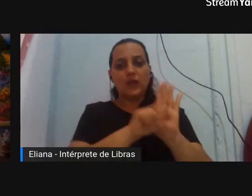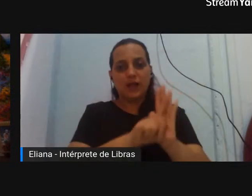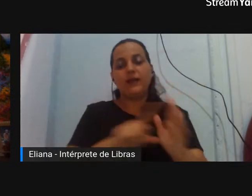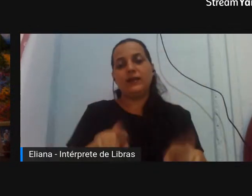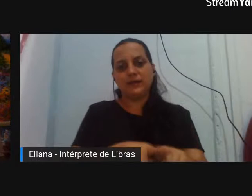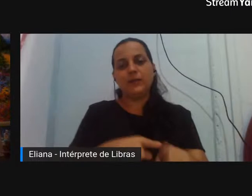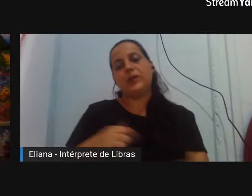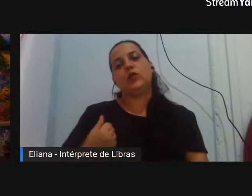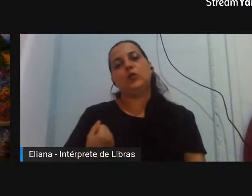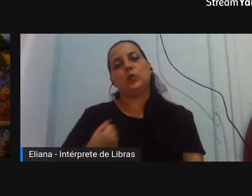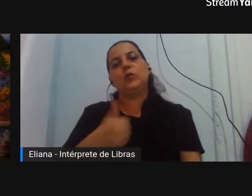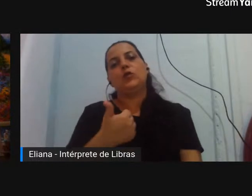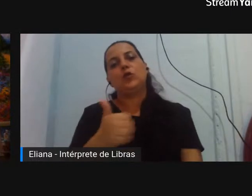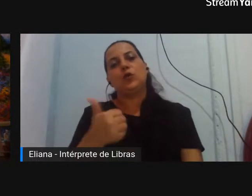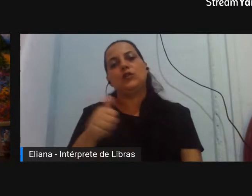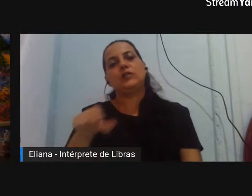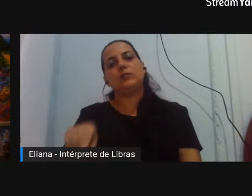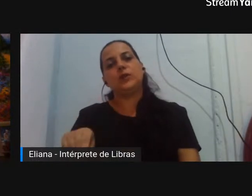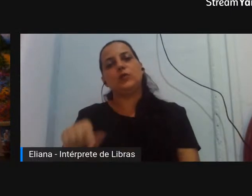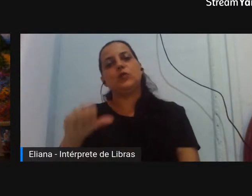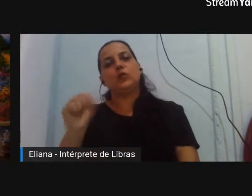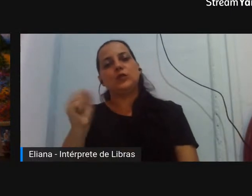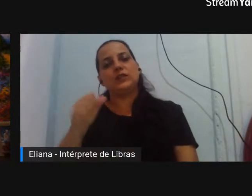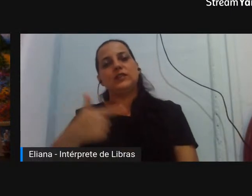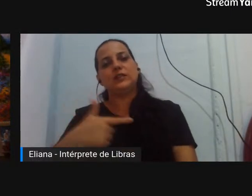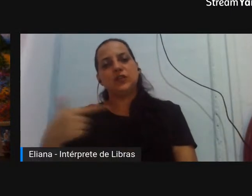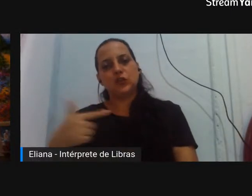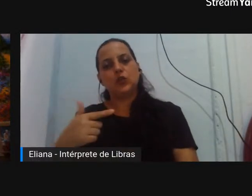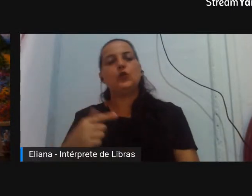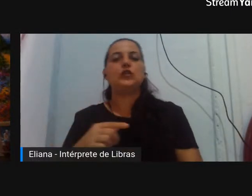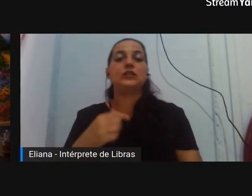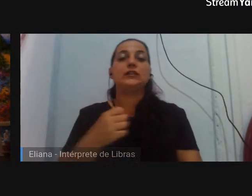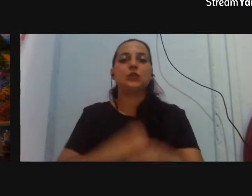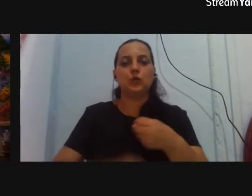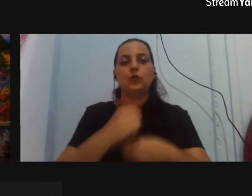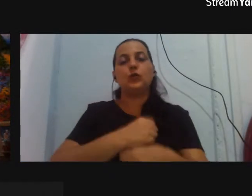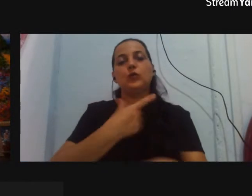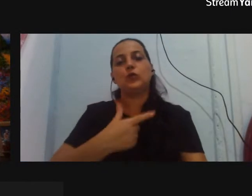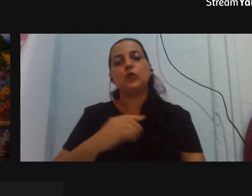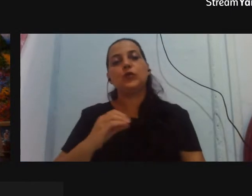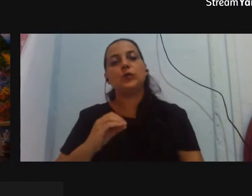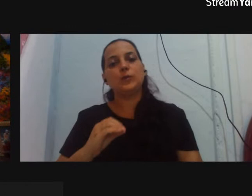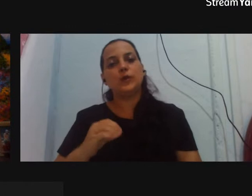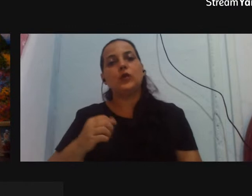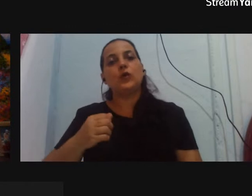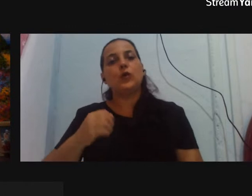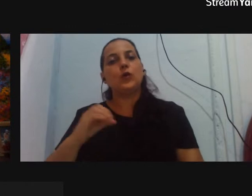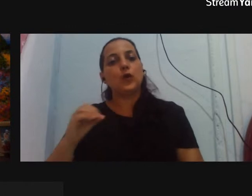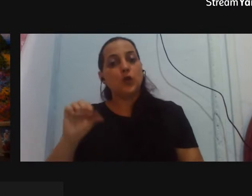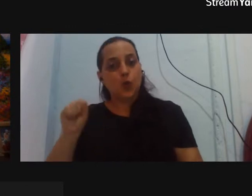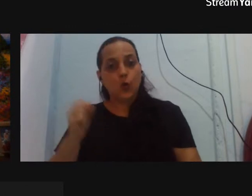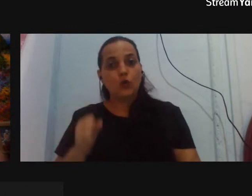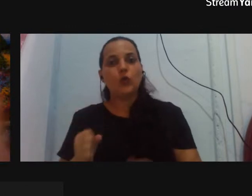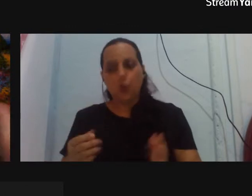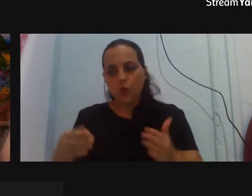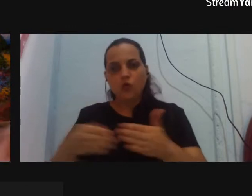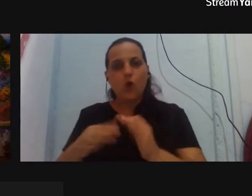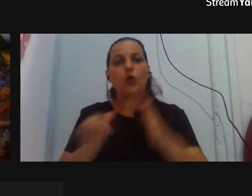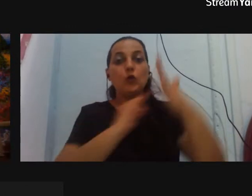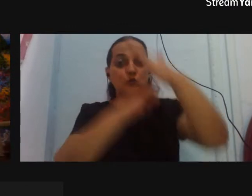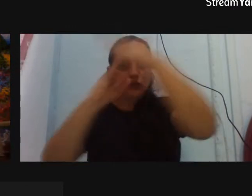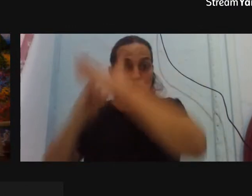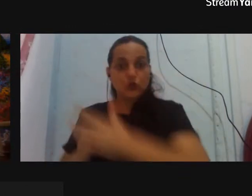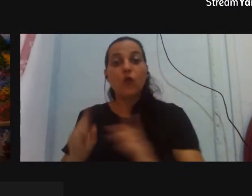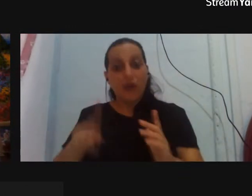11.892, de 29 de dezembro de 2008, estabelecendo que eles são uma rede e que têm as